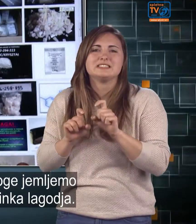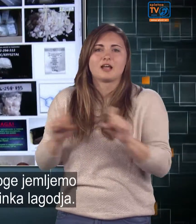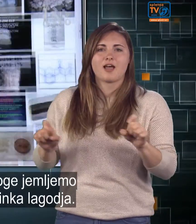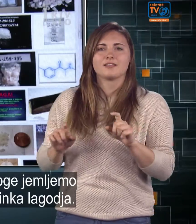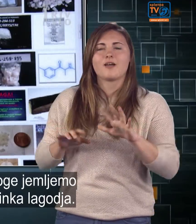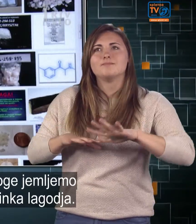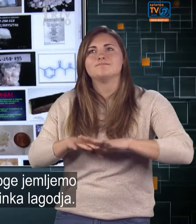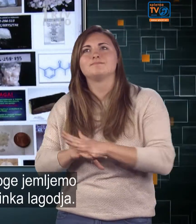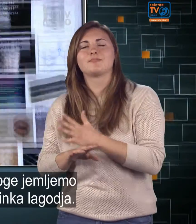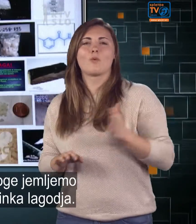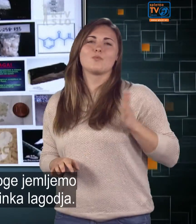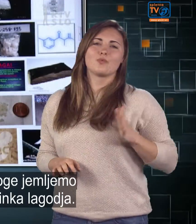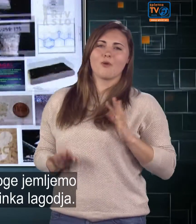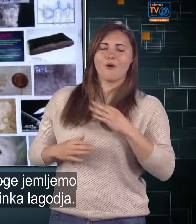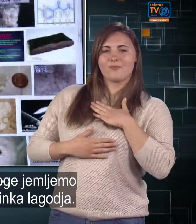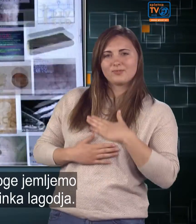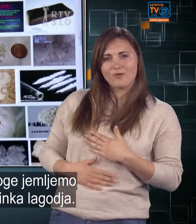učinka lagodja.